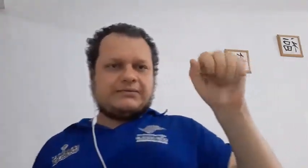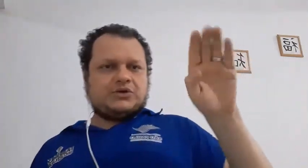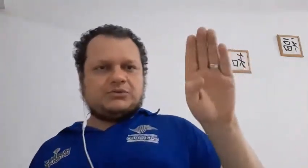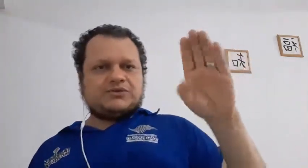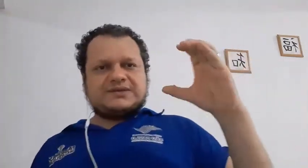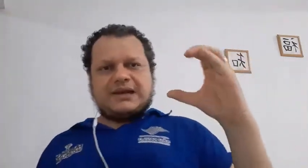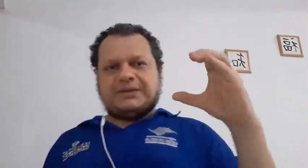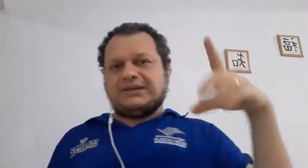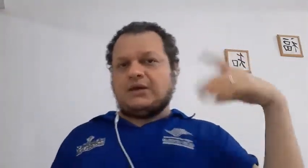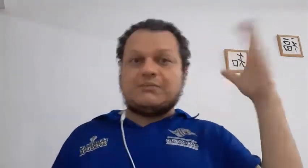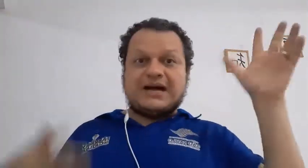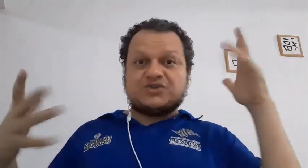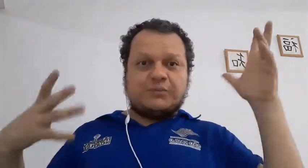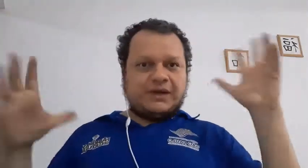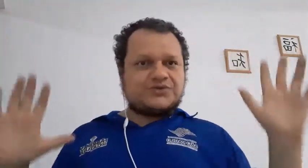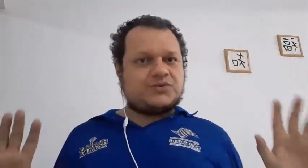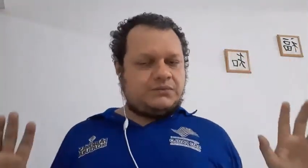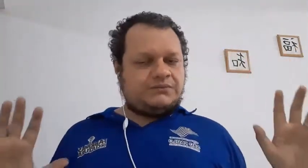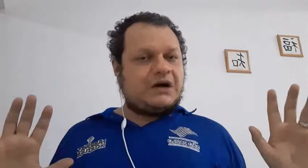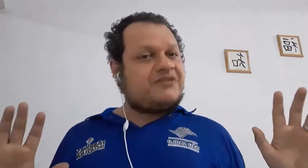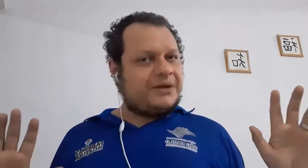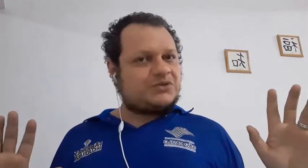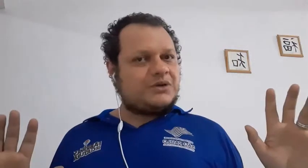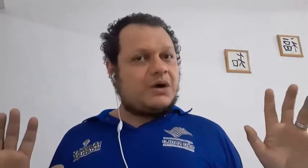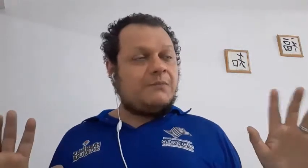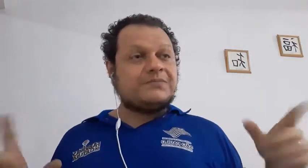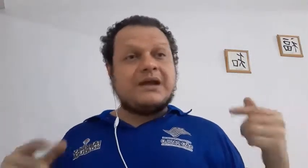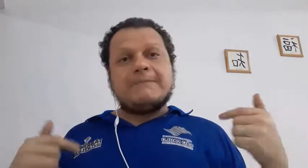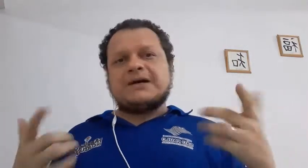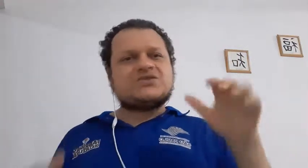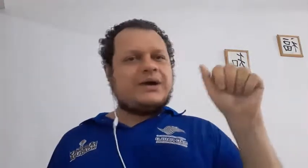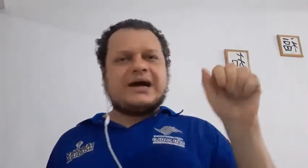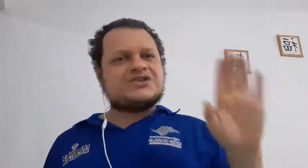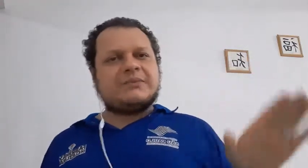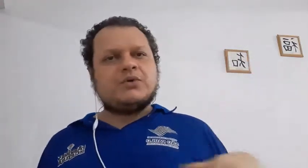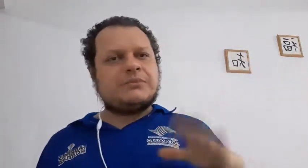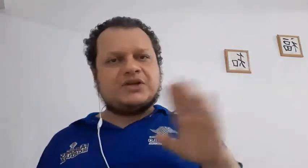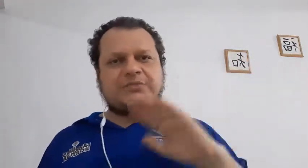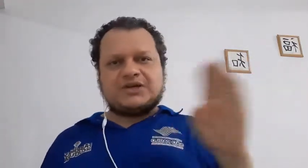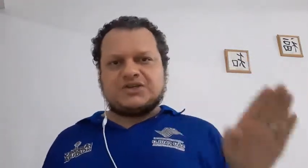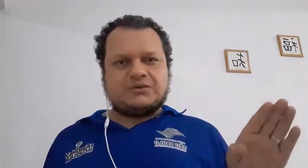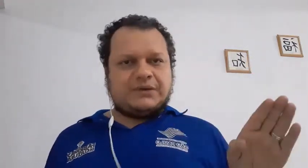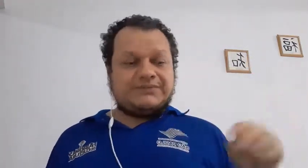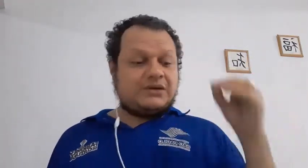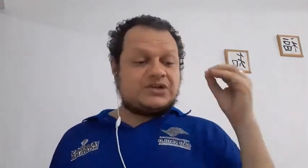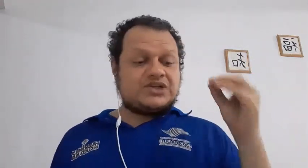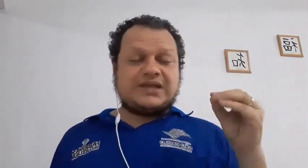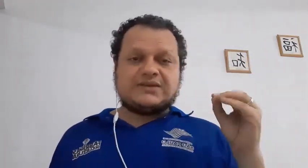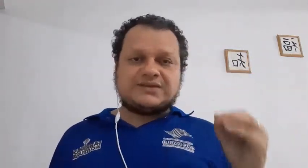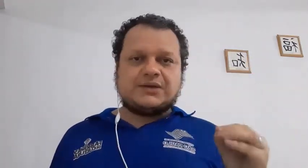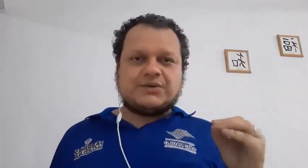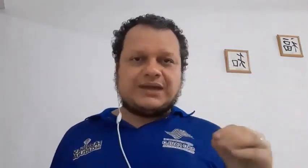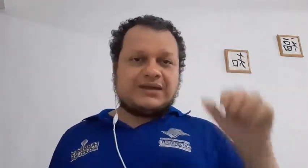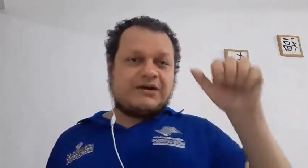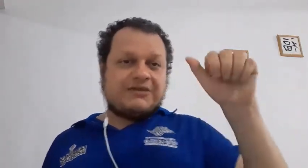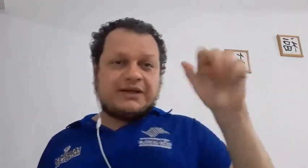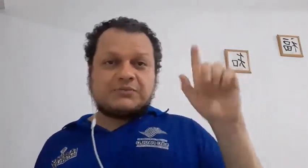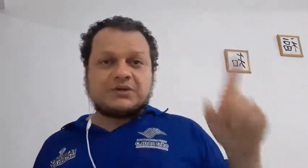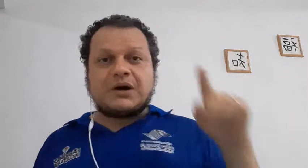todo mundo aprendeu mais ou menos o alfabeto manual, mas não é A de amor, B de baixinho, não. Então, a gente tem que dizer que o quê? Que o alfabeto manual não